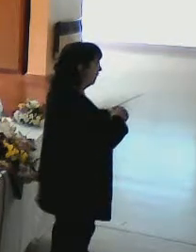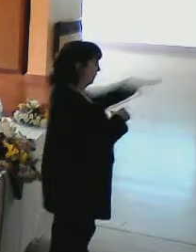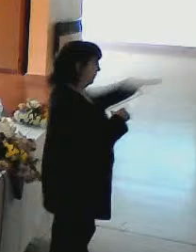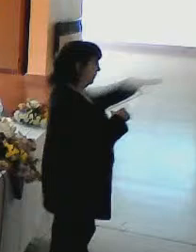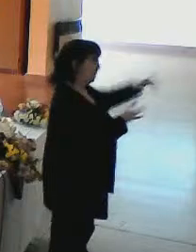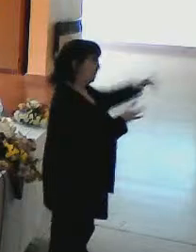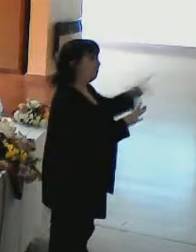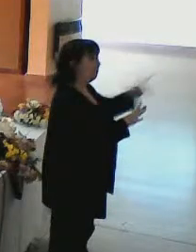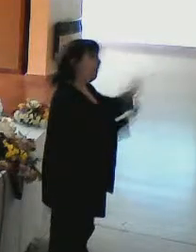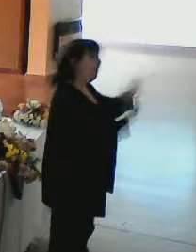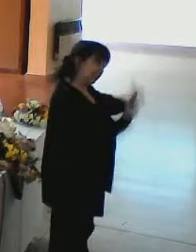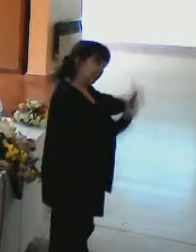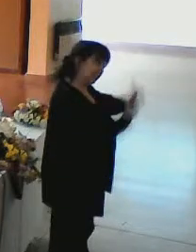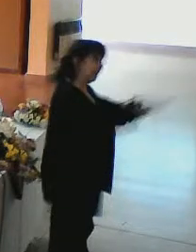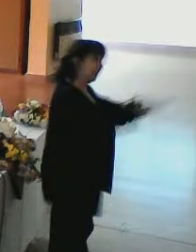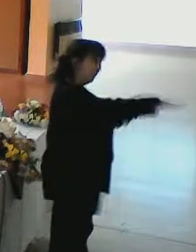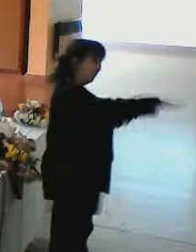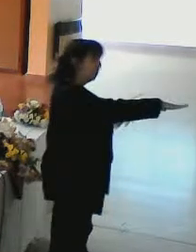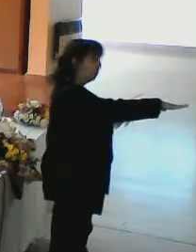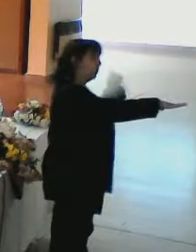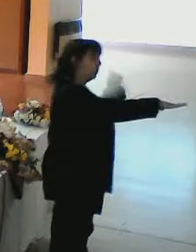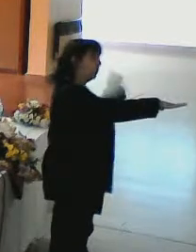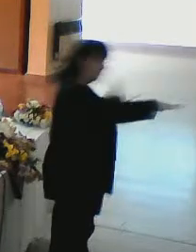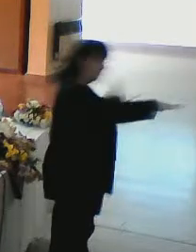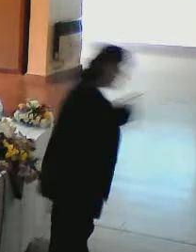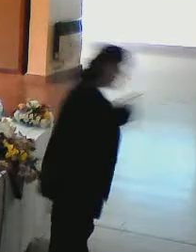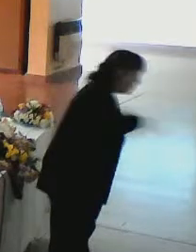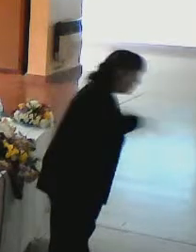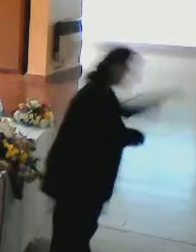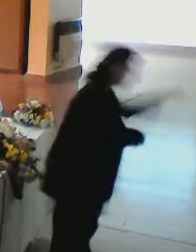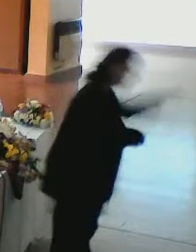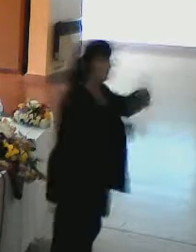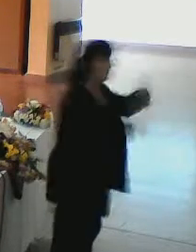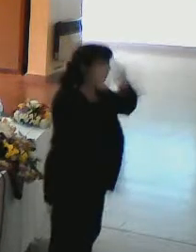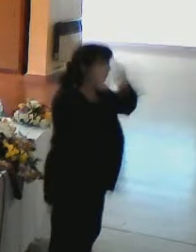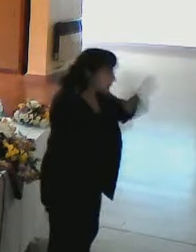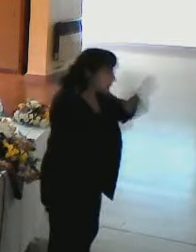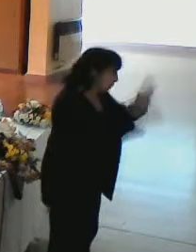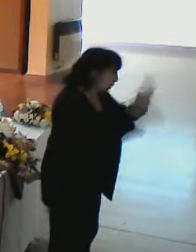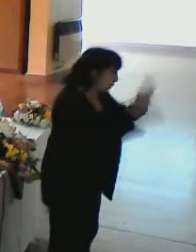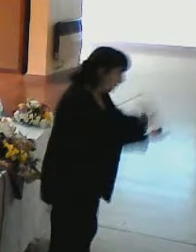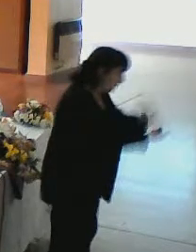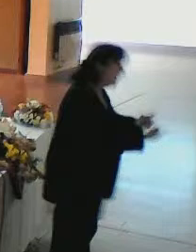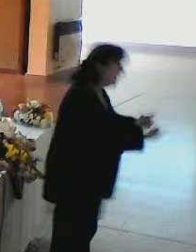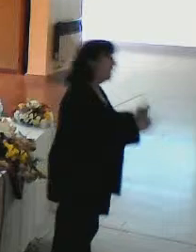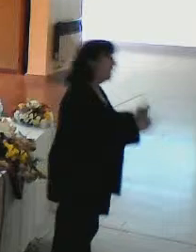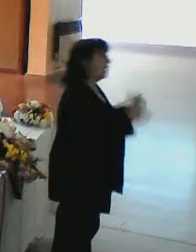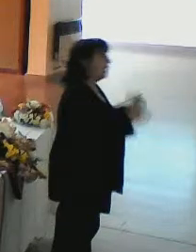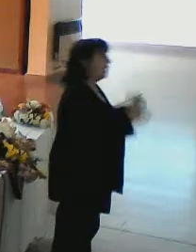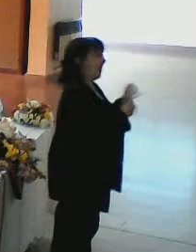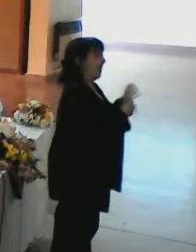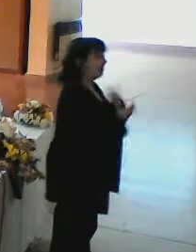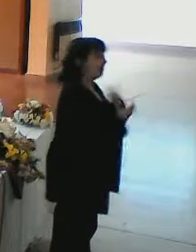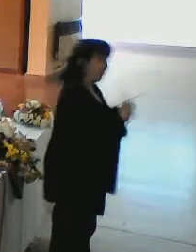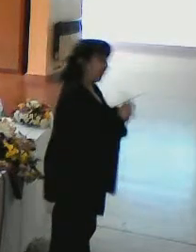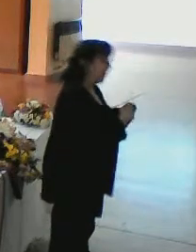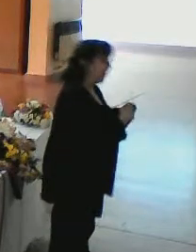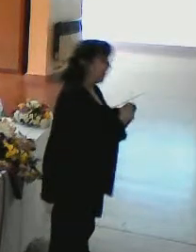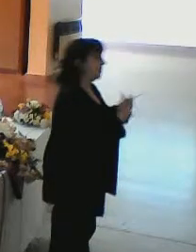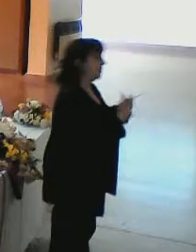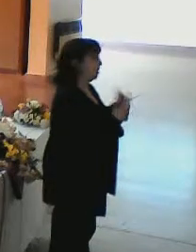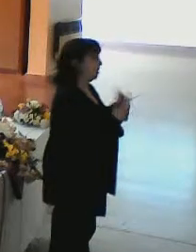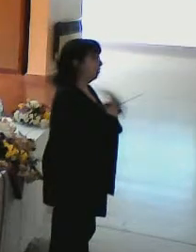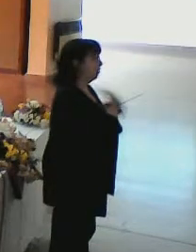síntomas, niños inquietos, niños desatentos, ¿sí? Que son los trastornos de ansiedad, los trastornos del estado